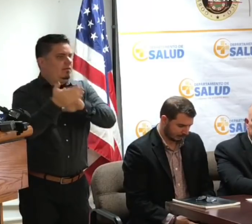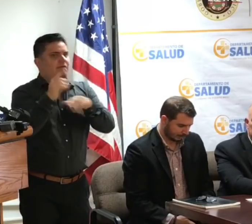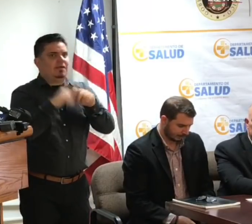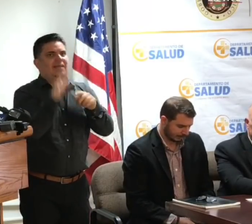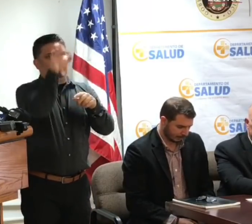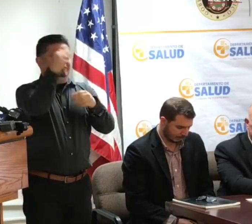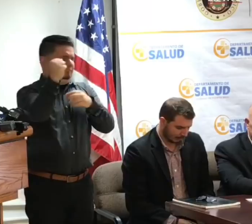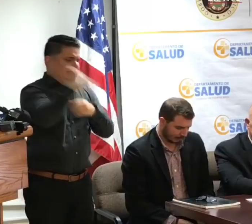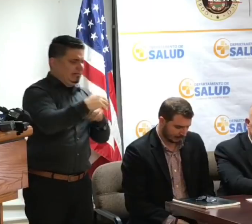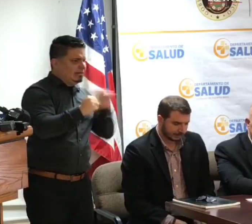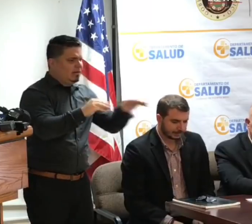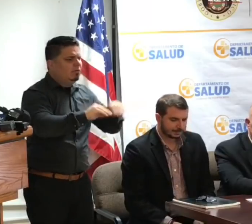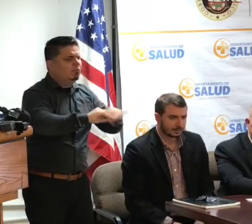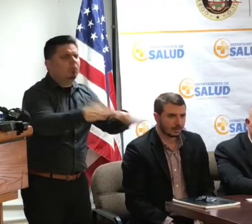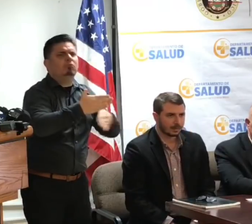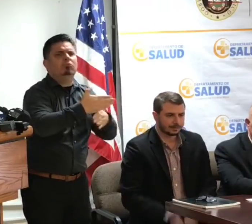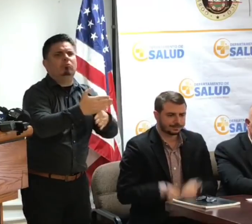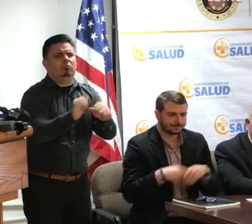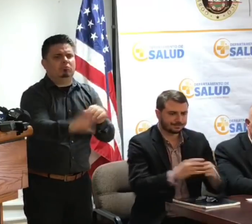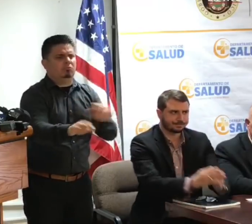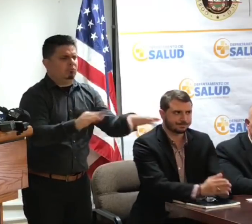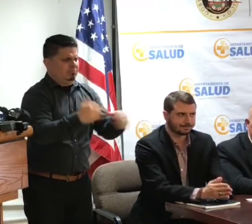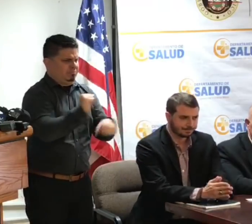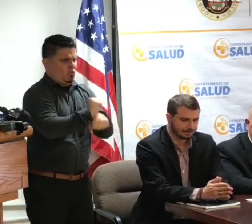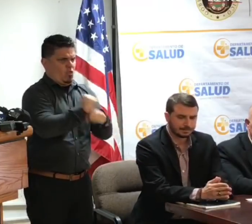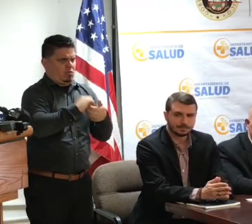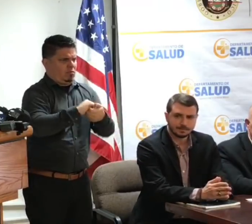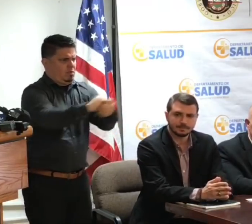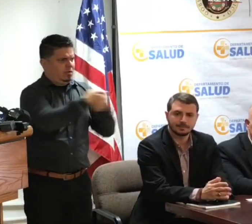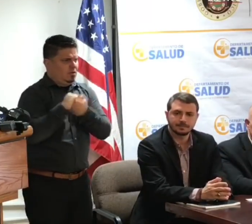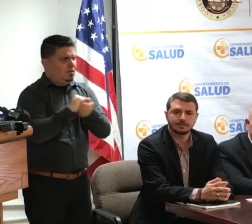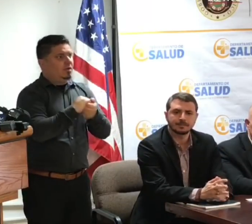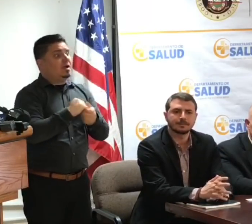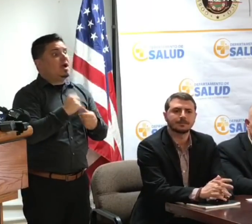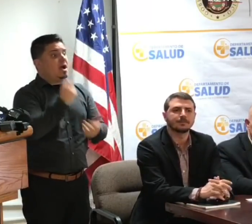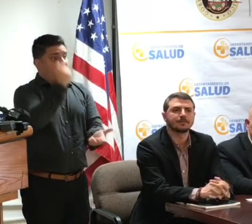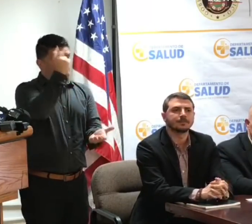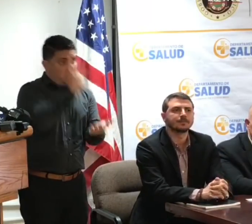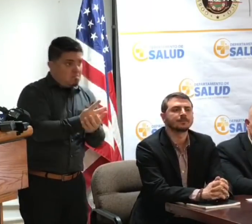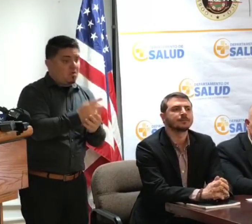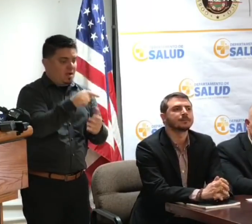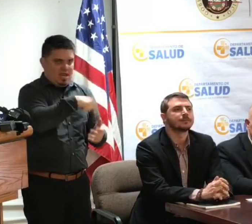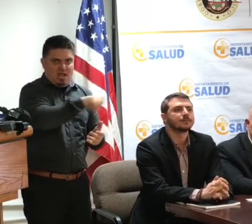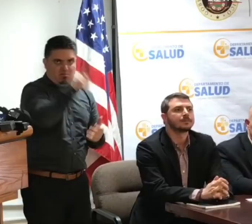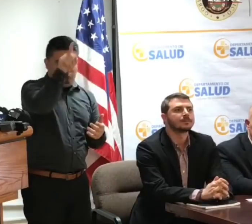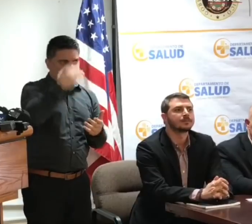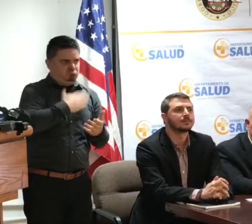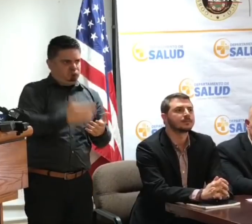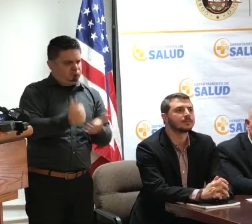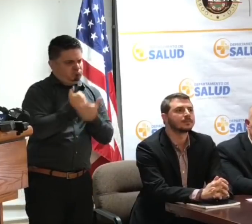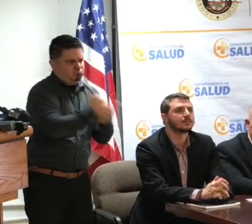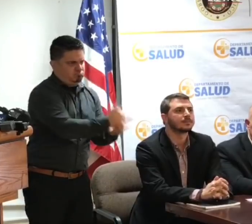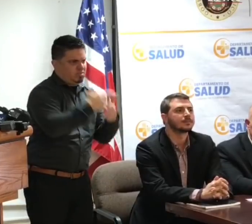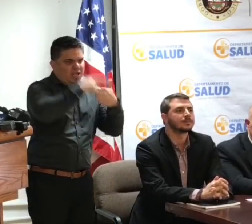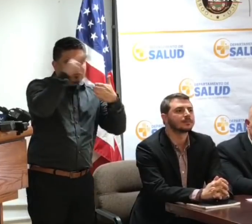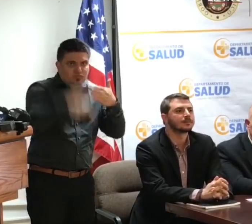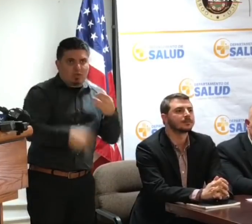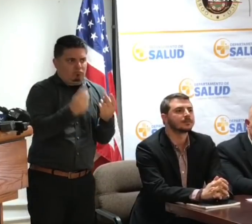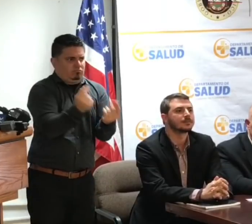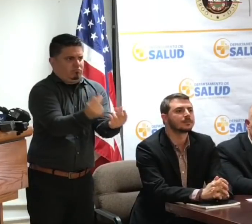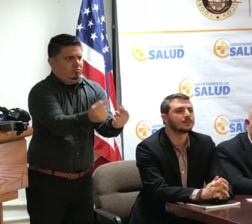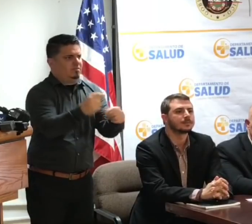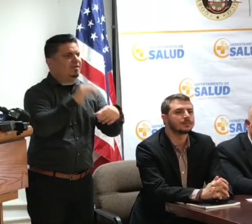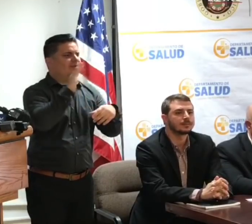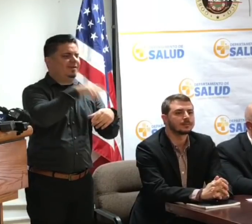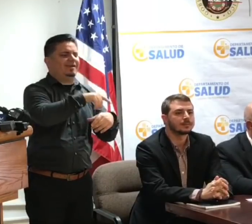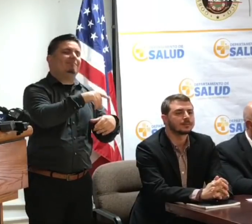que esos laboratorios certificarlos para ayudar. Inicialmente todas las muestras llegan al CDC,